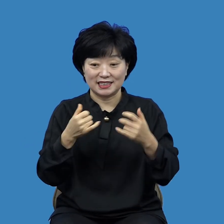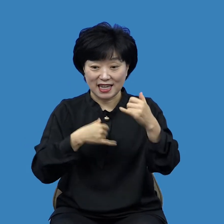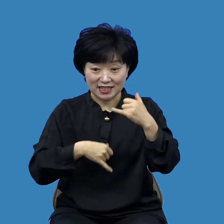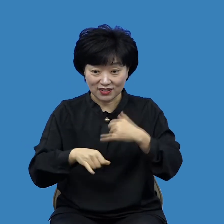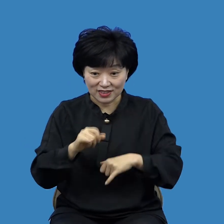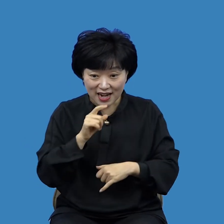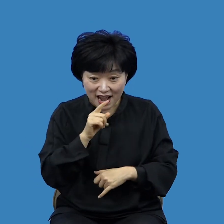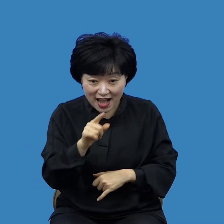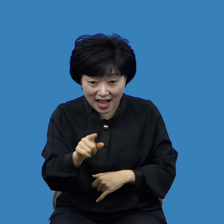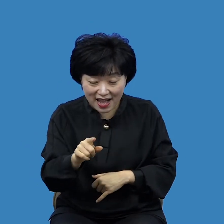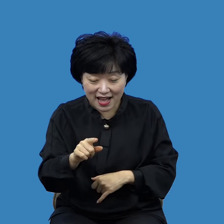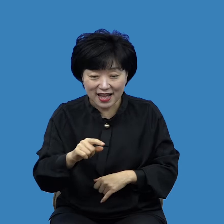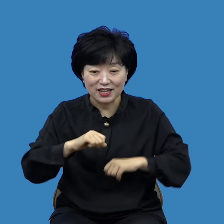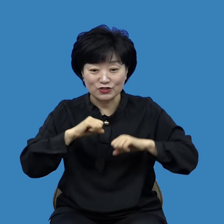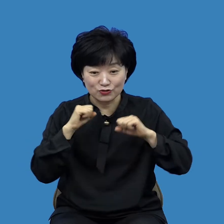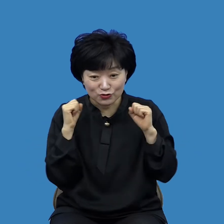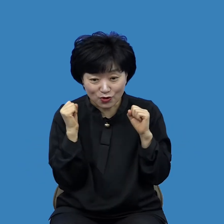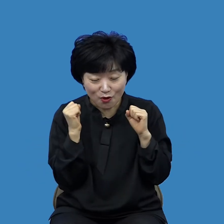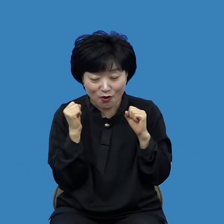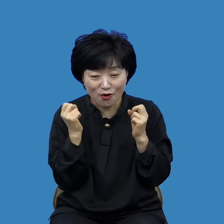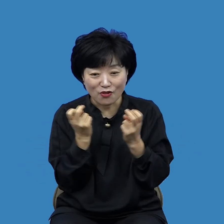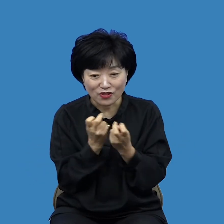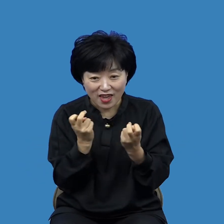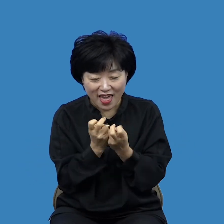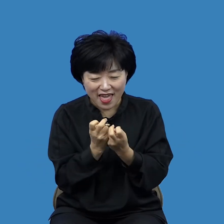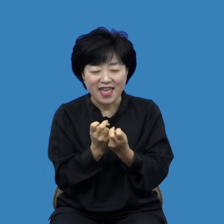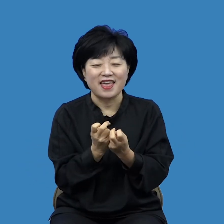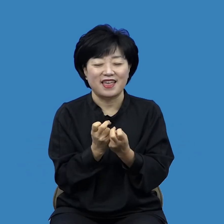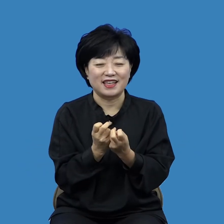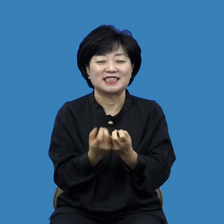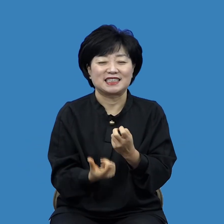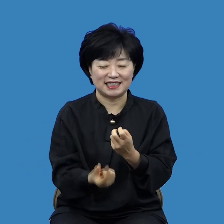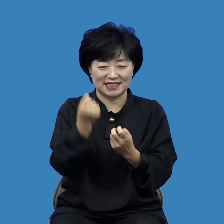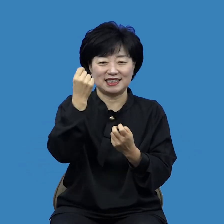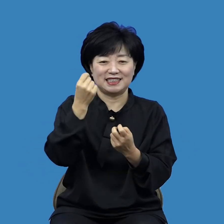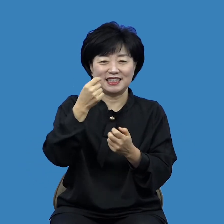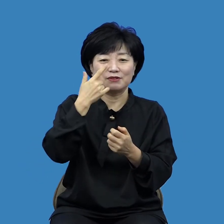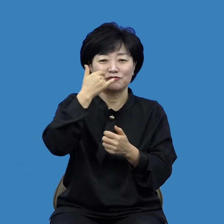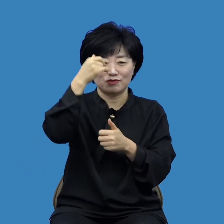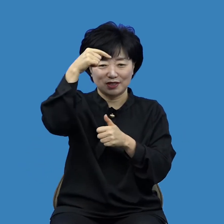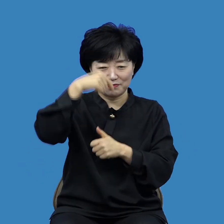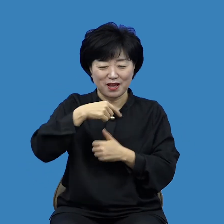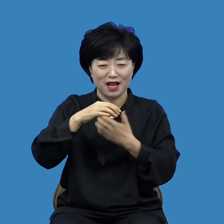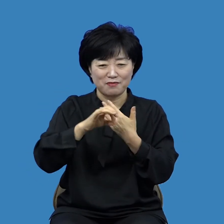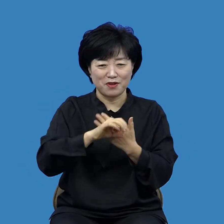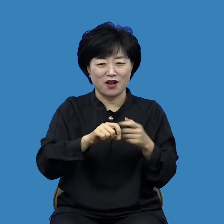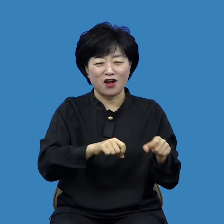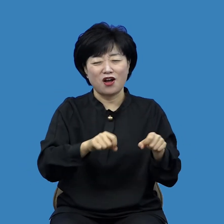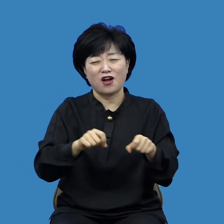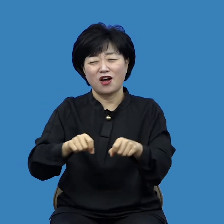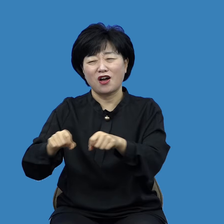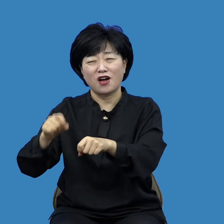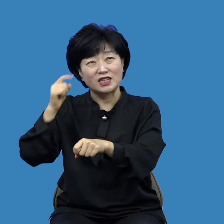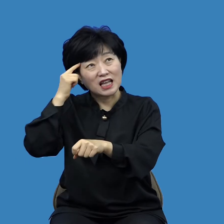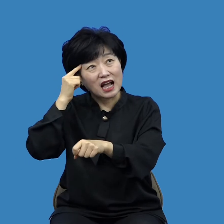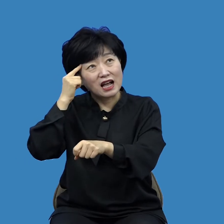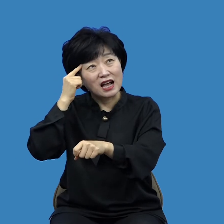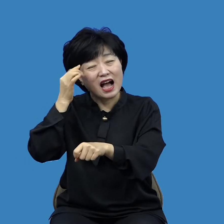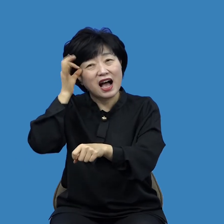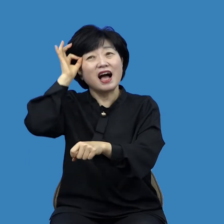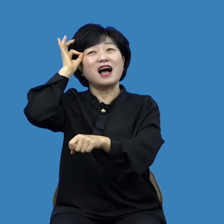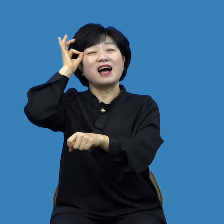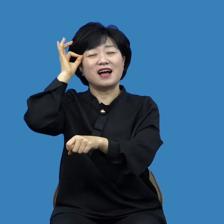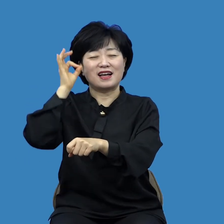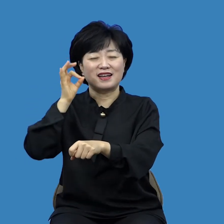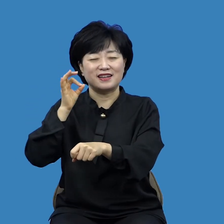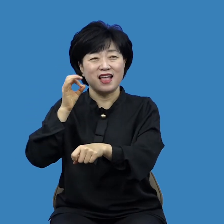자녀들 순종 어떻게 해야 돼? 즉시 해야 돼요. 즉시. 부모님이 하라 그랬으면 질질 끌다가 생각나면 하고, 물어보면 했니?